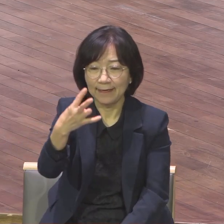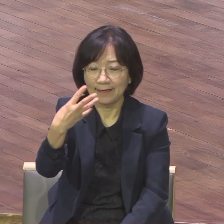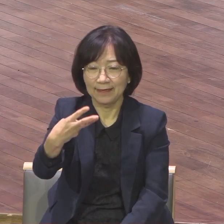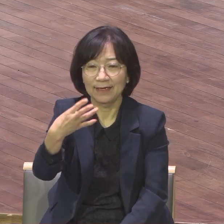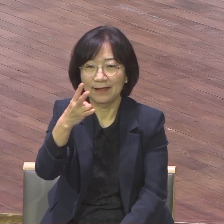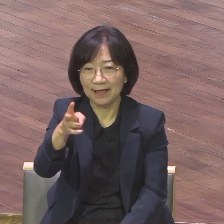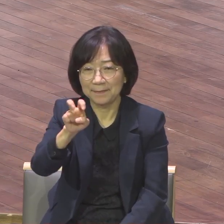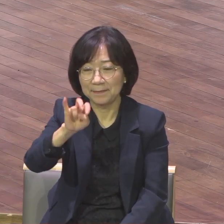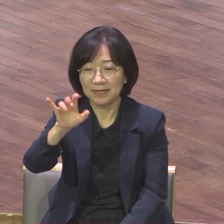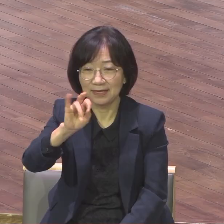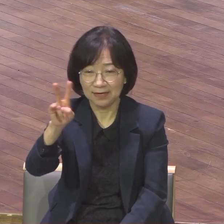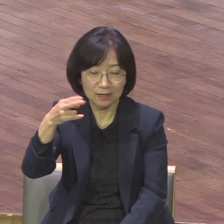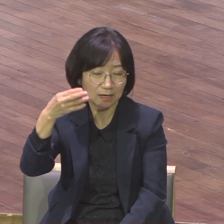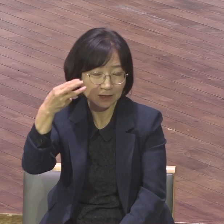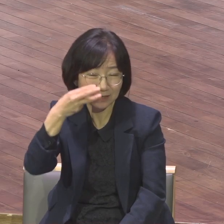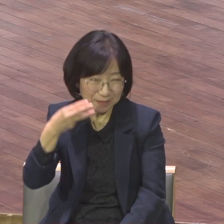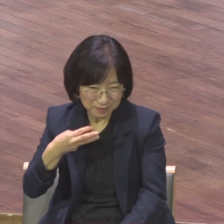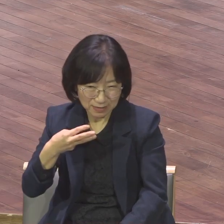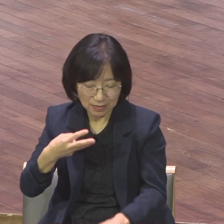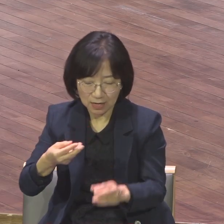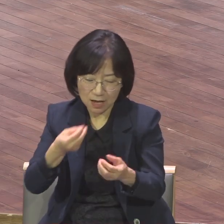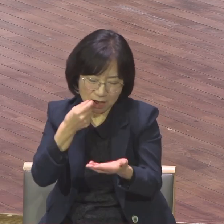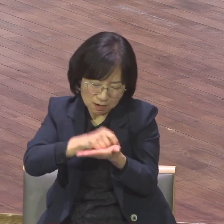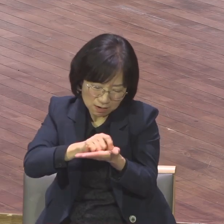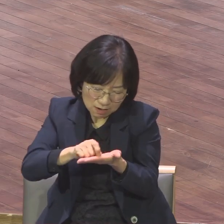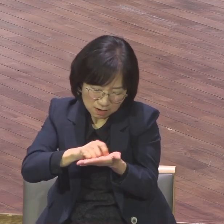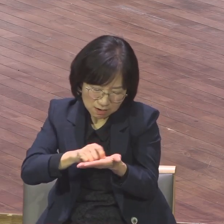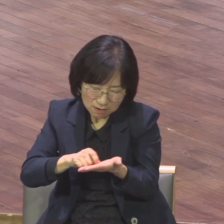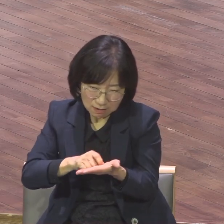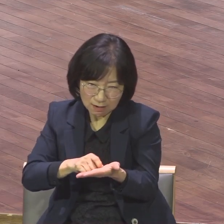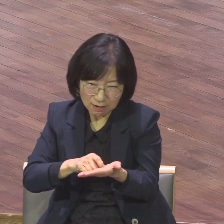이스라엘 백성들을 향한 하나님의 생각이 뭐냐?